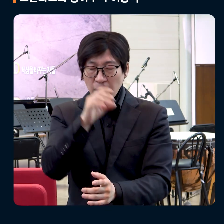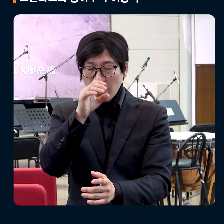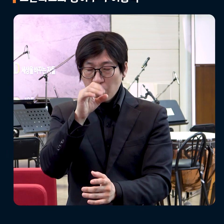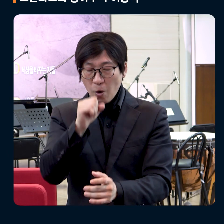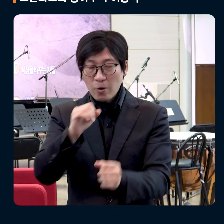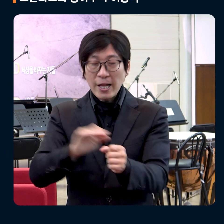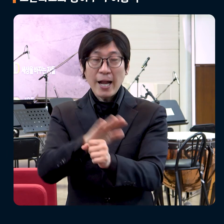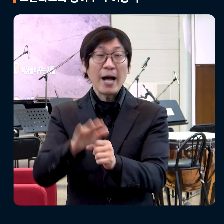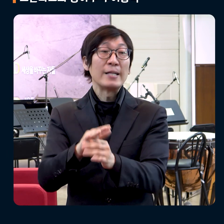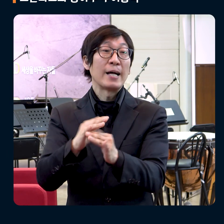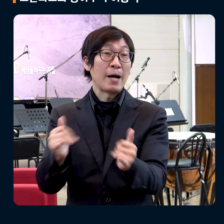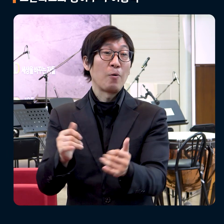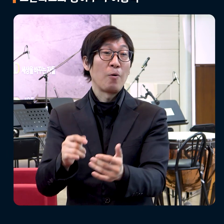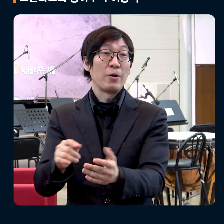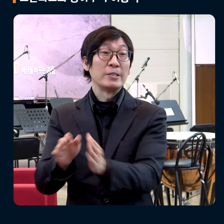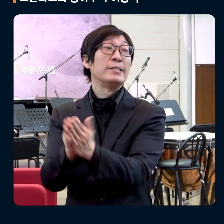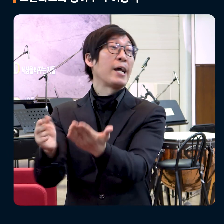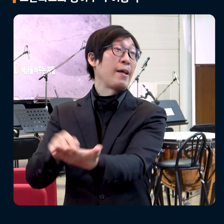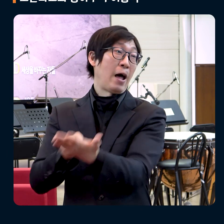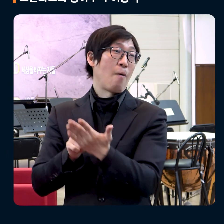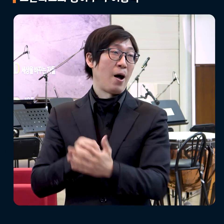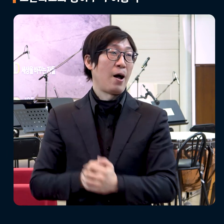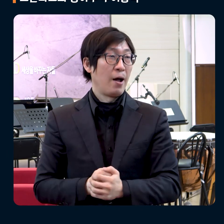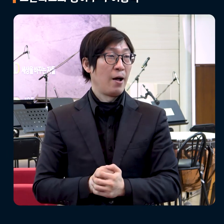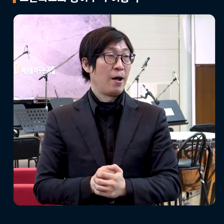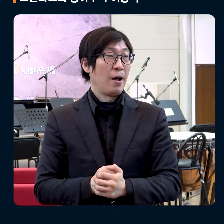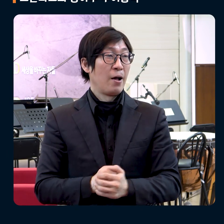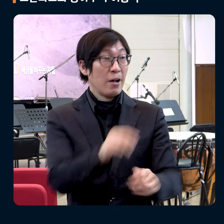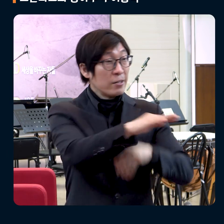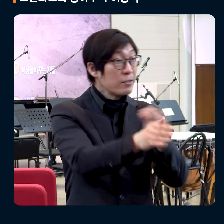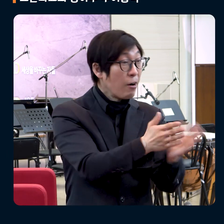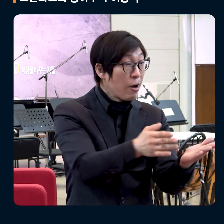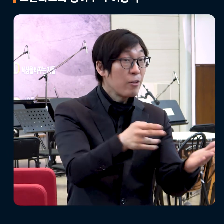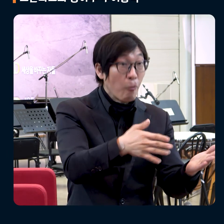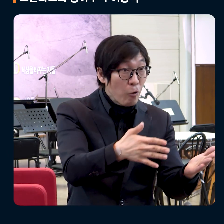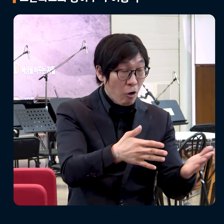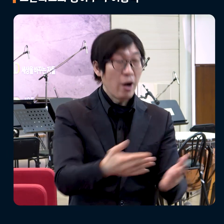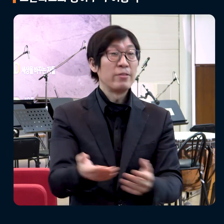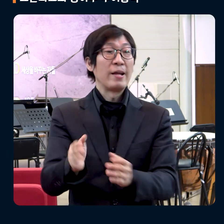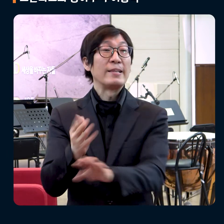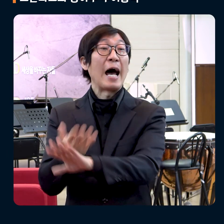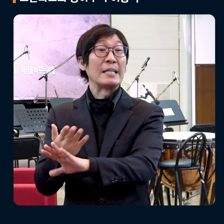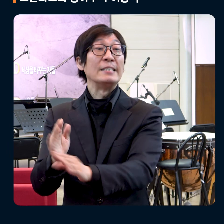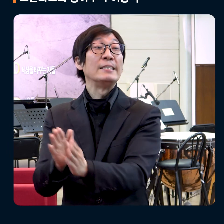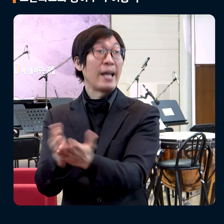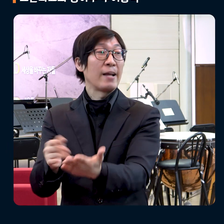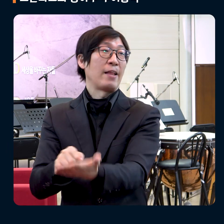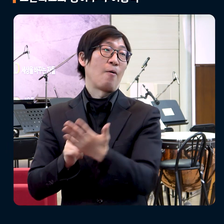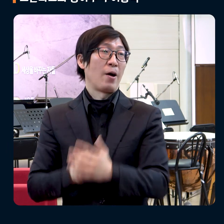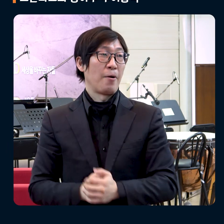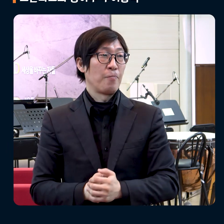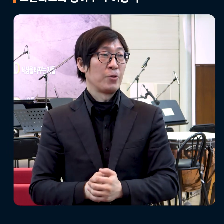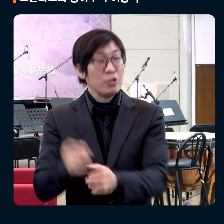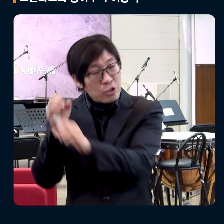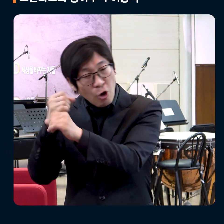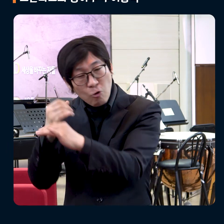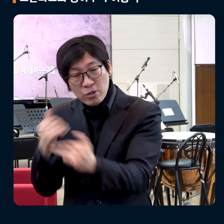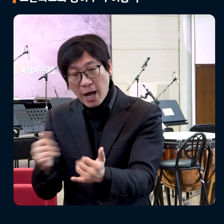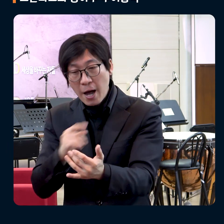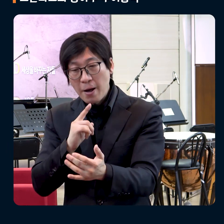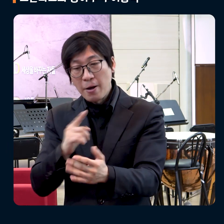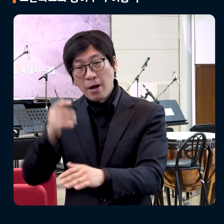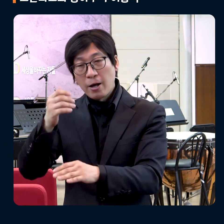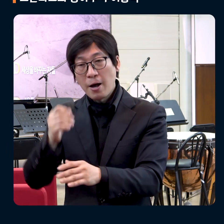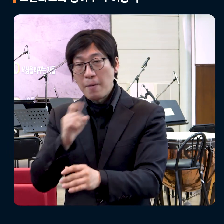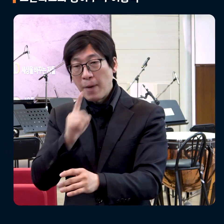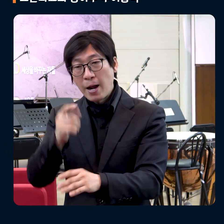사랑했던 극히 존경스러운 인물로 묘사를 했습니다. 이를 바탕으로 요한복음의 정통한 한